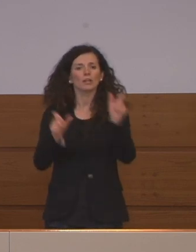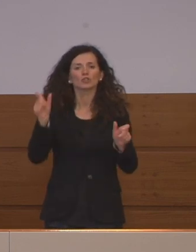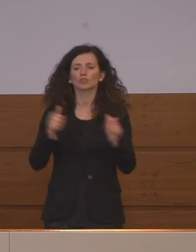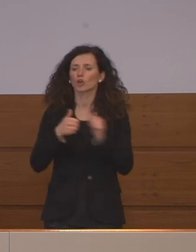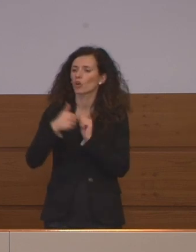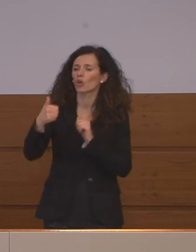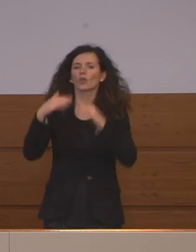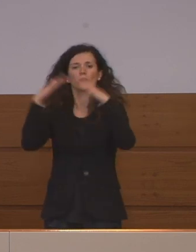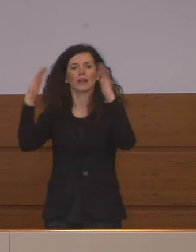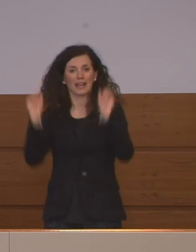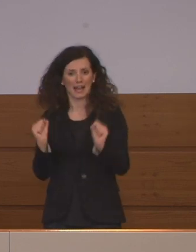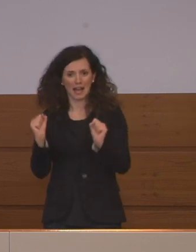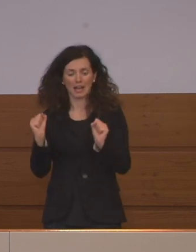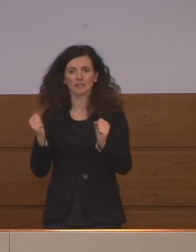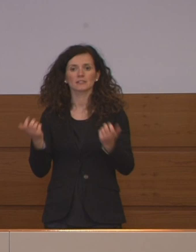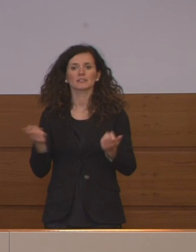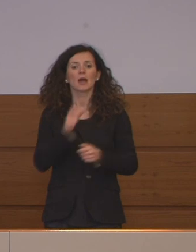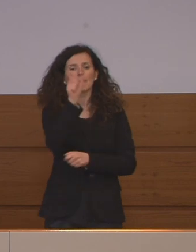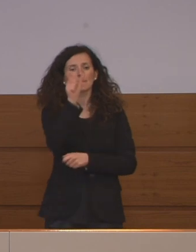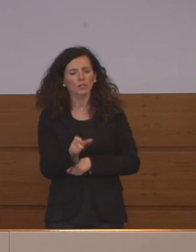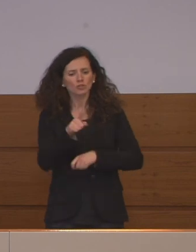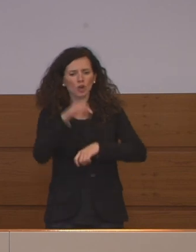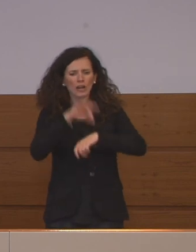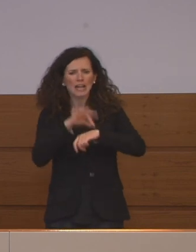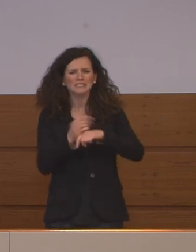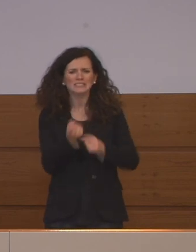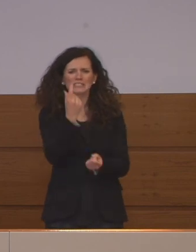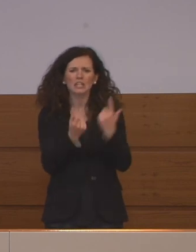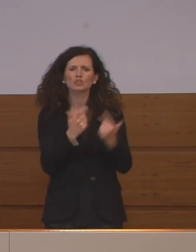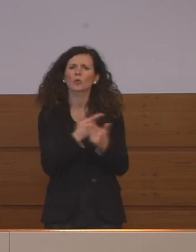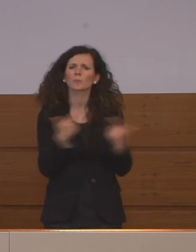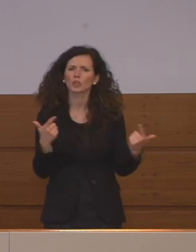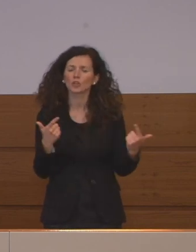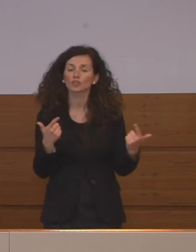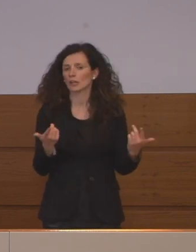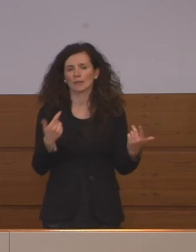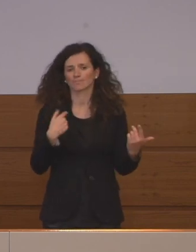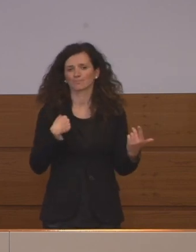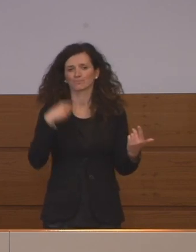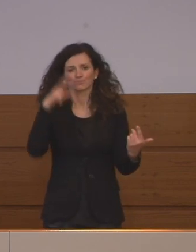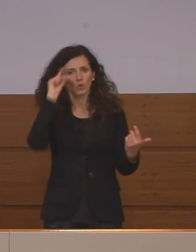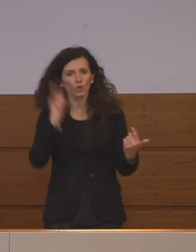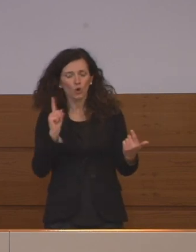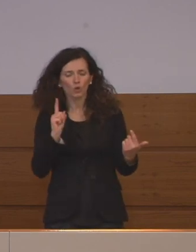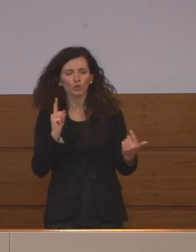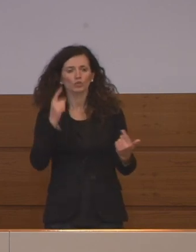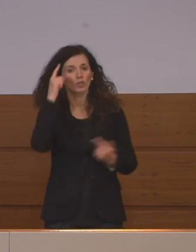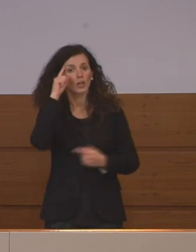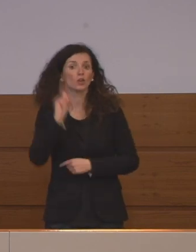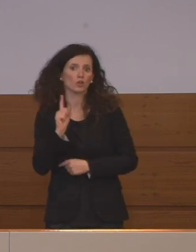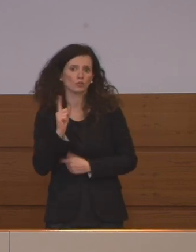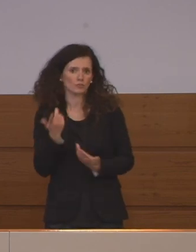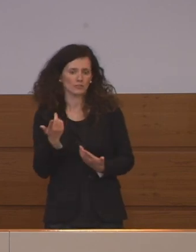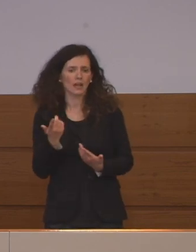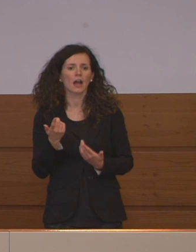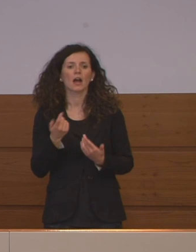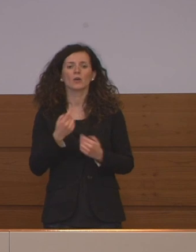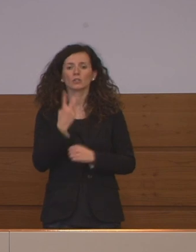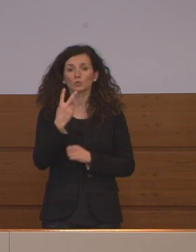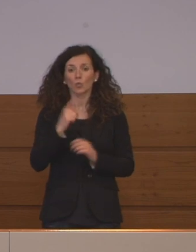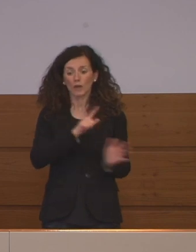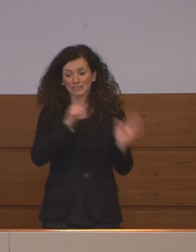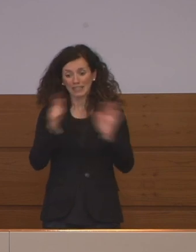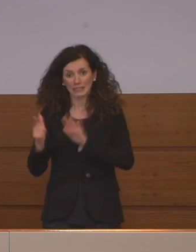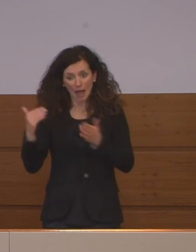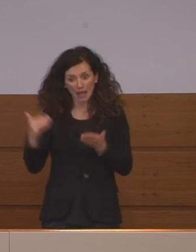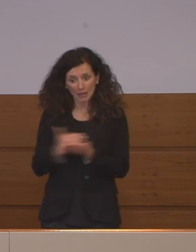conosciamo i pazienti asintomatici non sono evidentemente noti quindi le due settimane ci aiutano